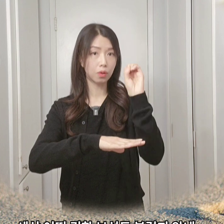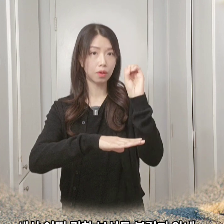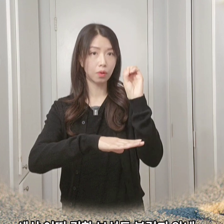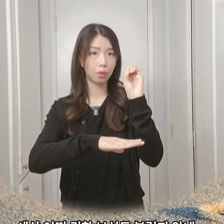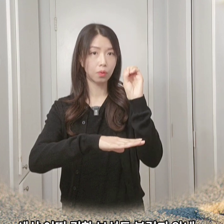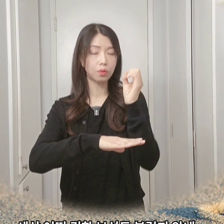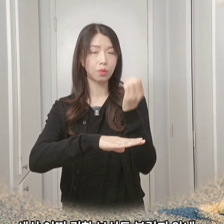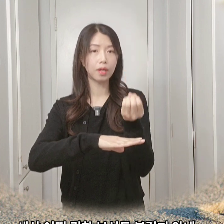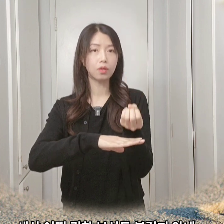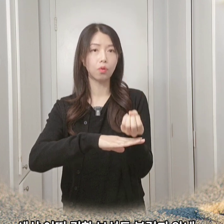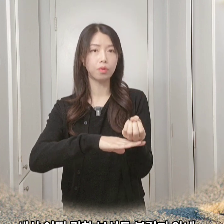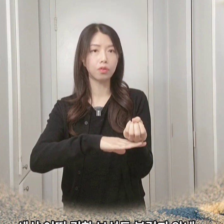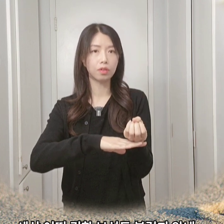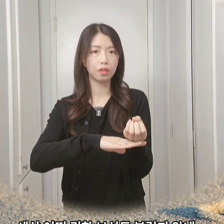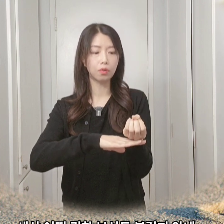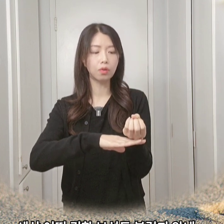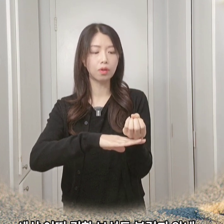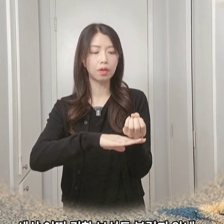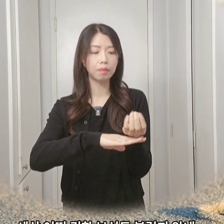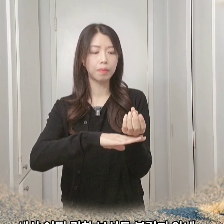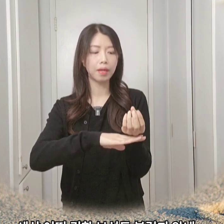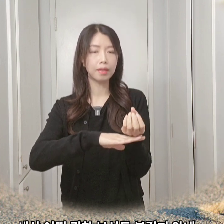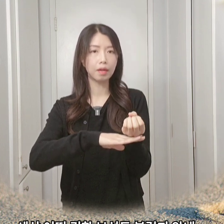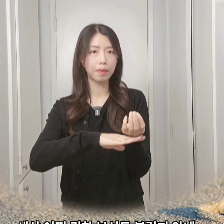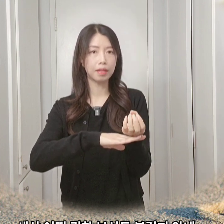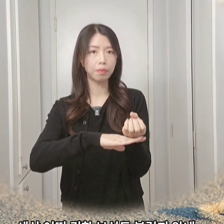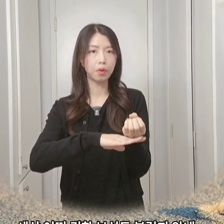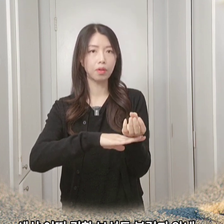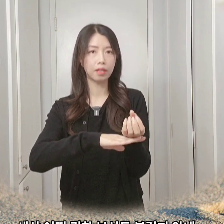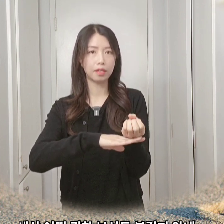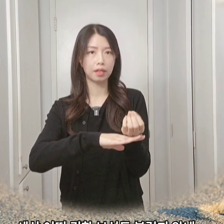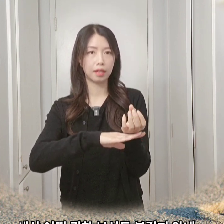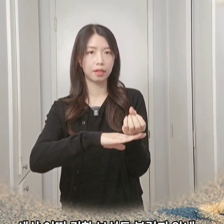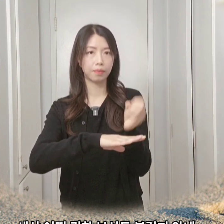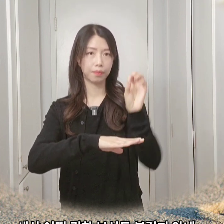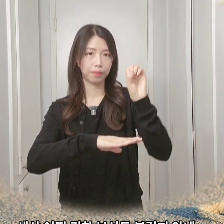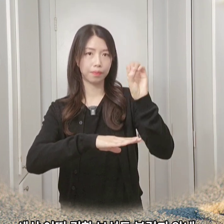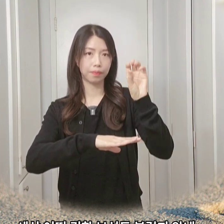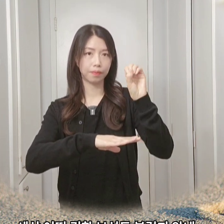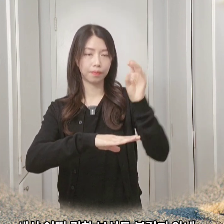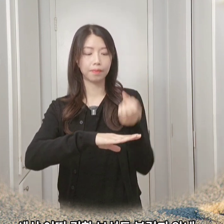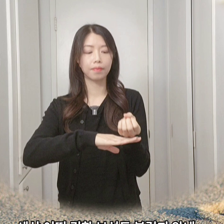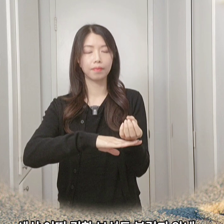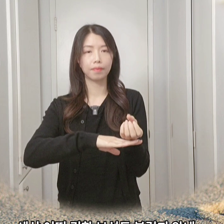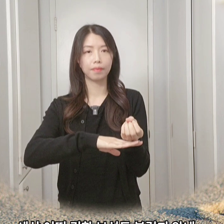상태에서 오른손 살짝 오므려 주시고 반짝반짝 표현하듯이